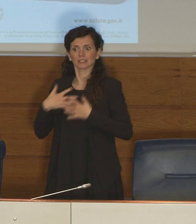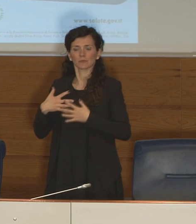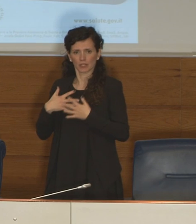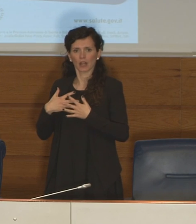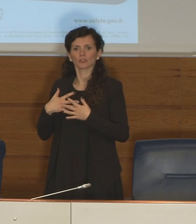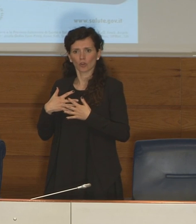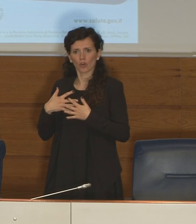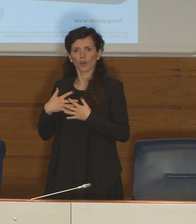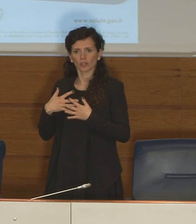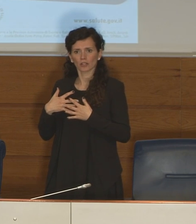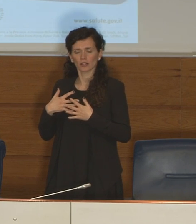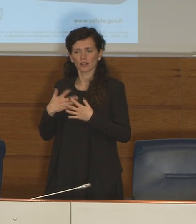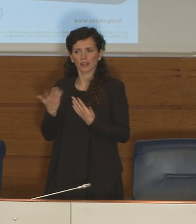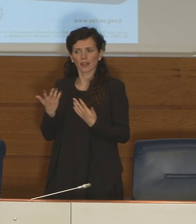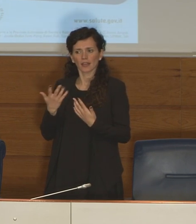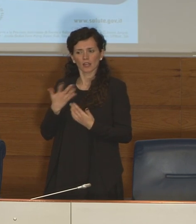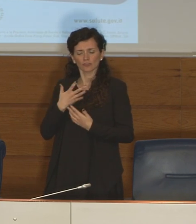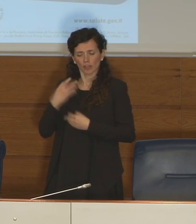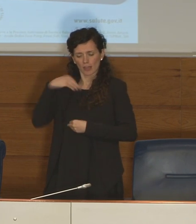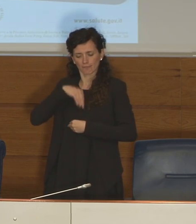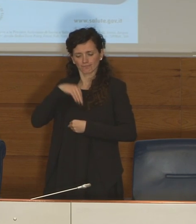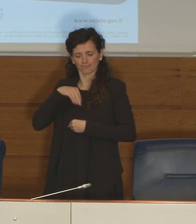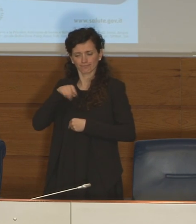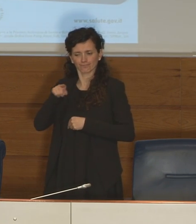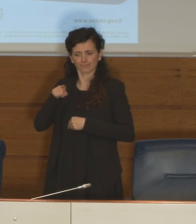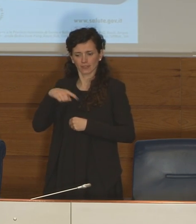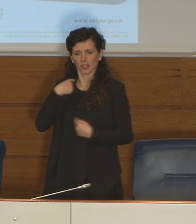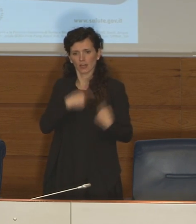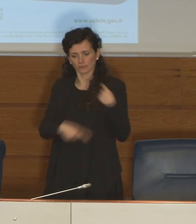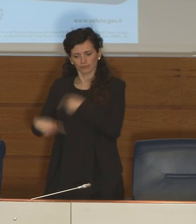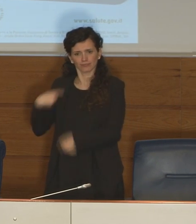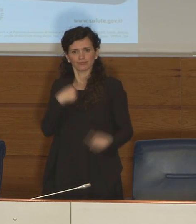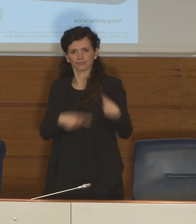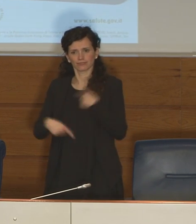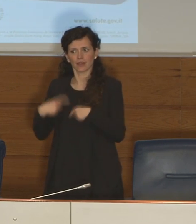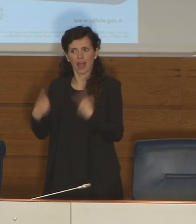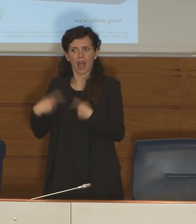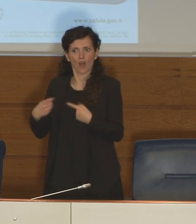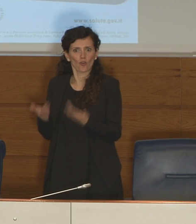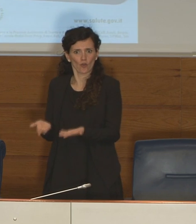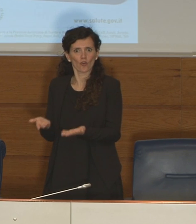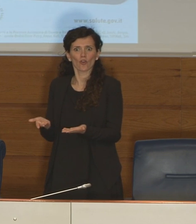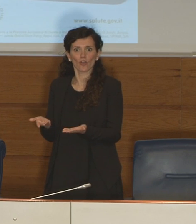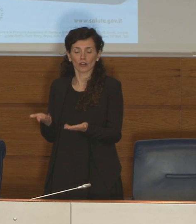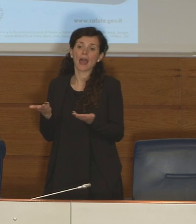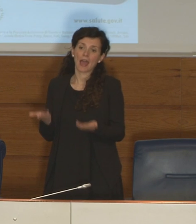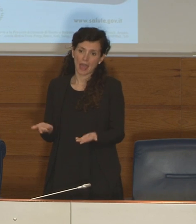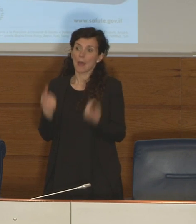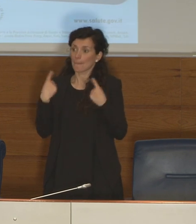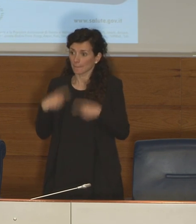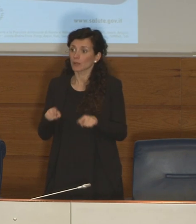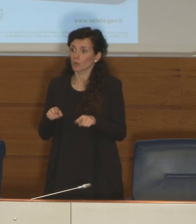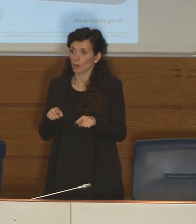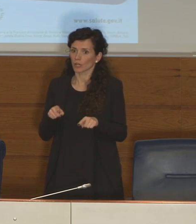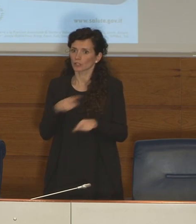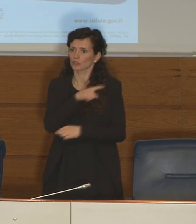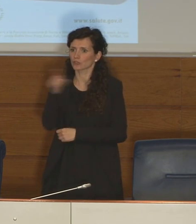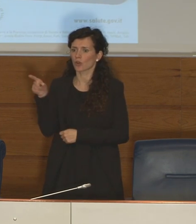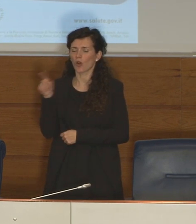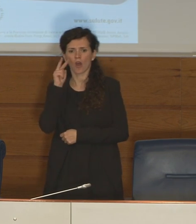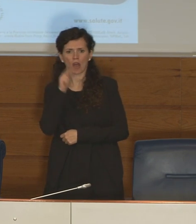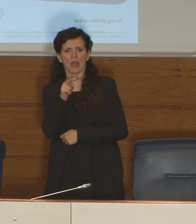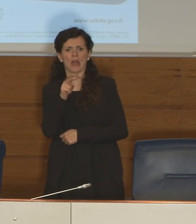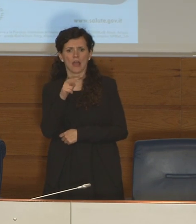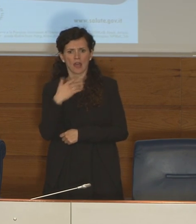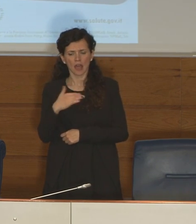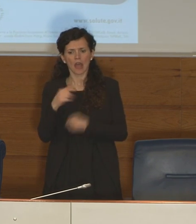da altri comuni agenti microbici che circolano ancora in questo momento e del motivo per cui trovate molti tamponi ma